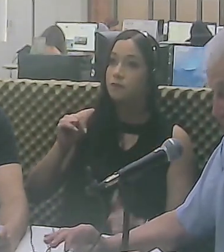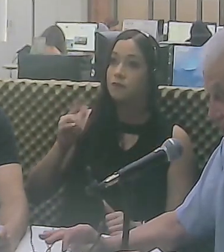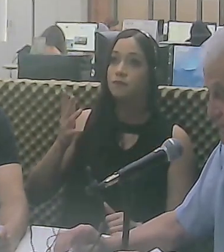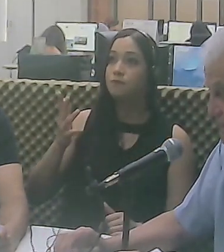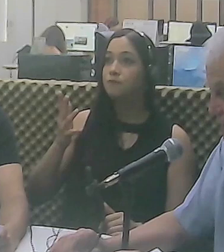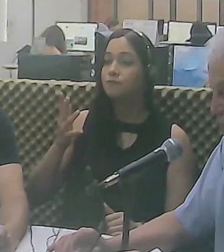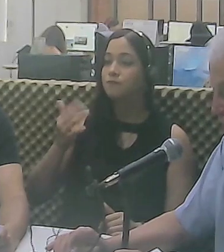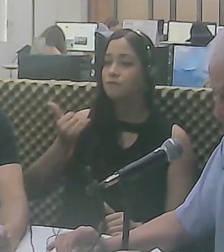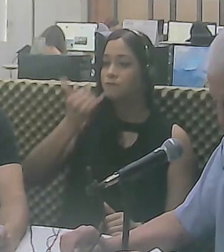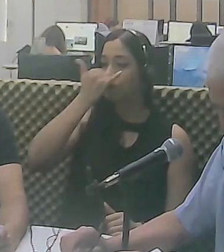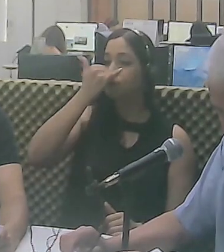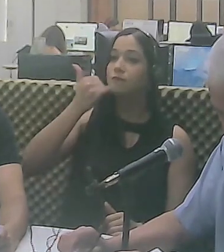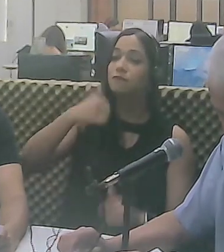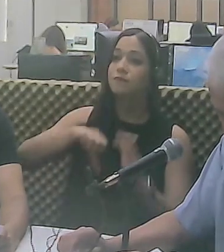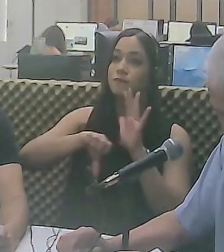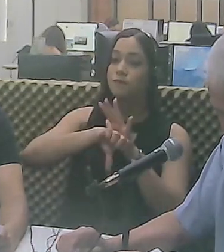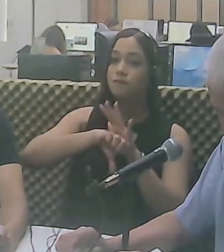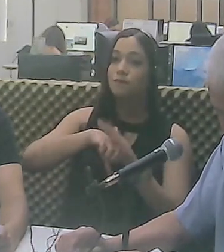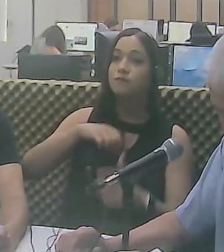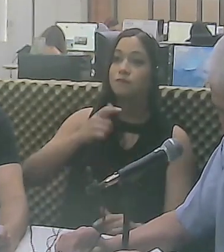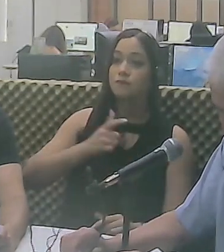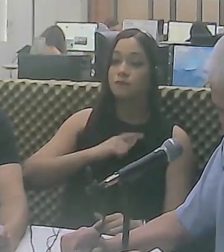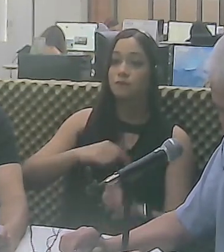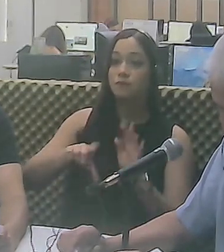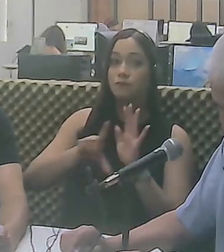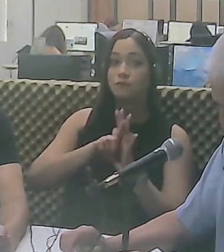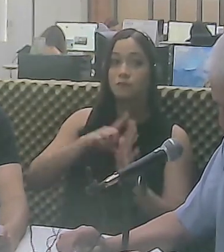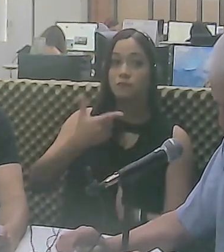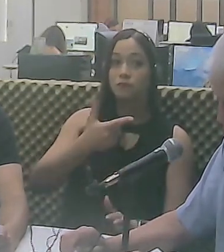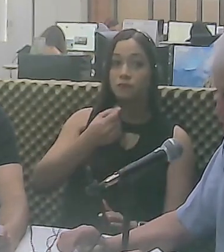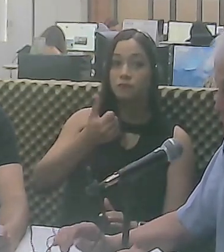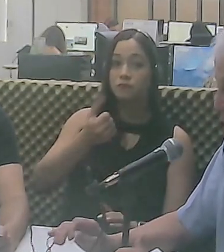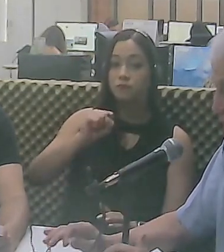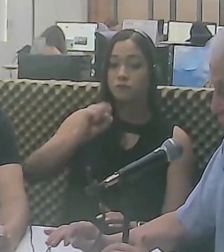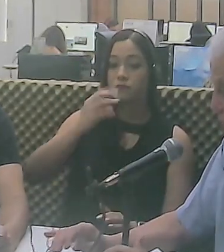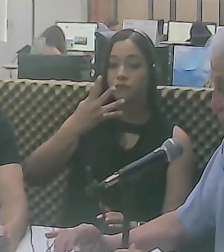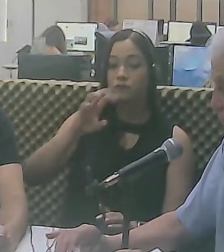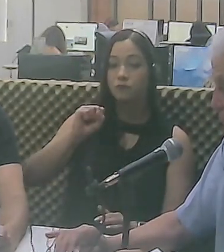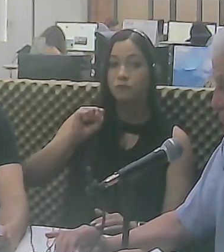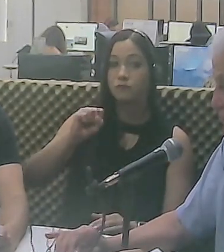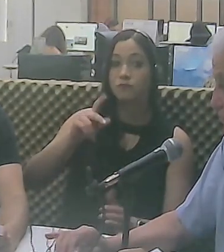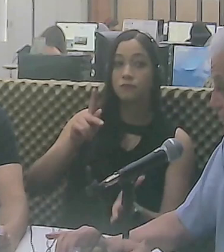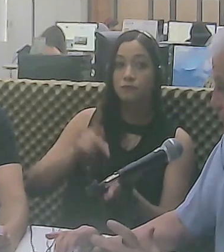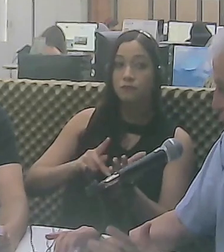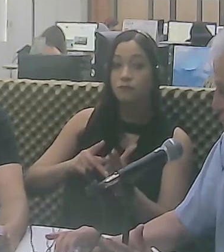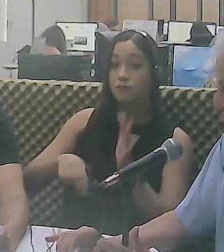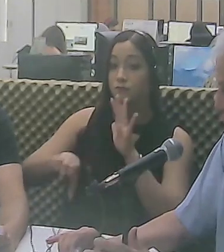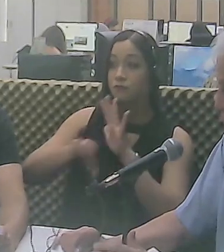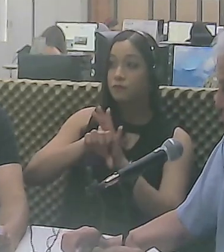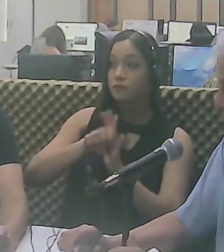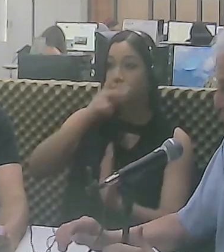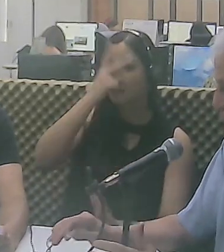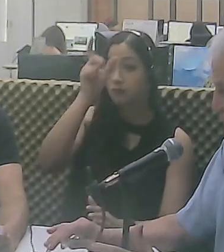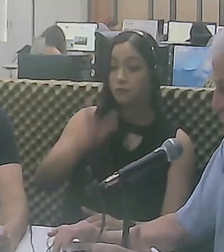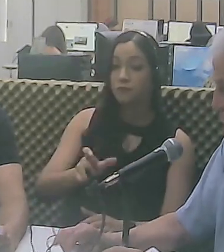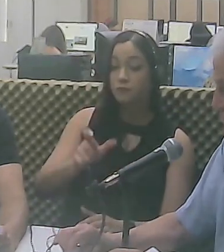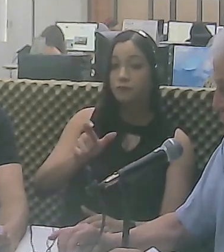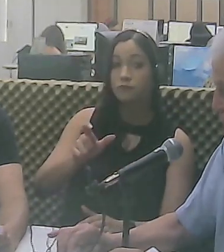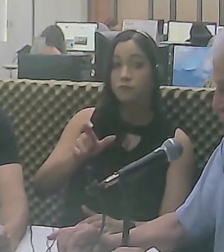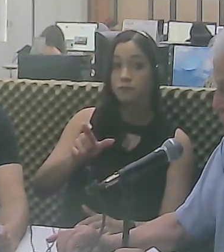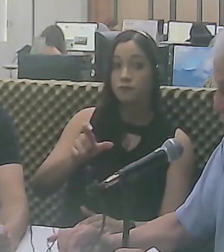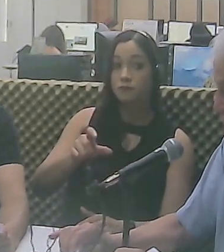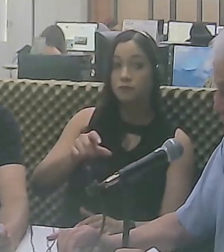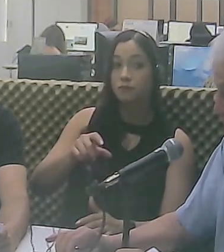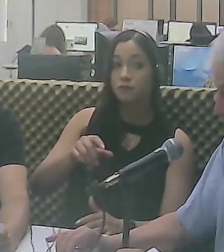aí penalizado no código penal a lei de 2.848 ontem coloca realmente o crime dessas pessoas que estão fazendo